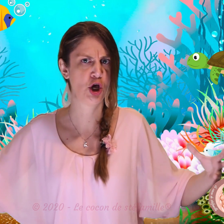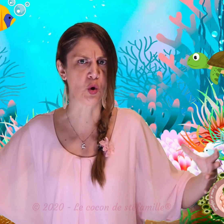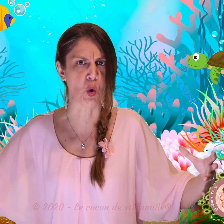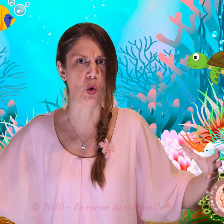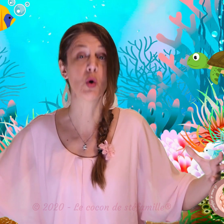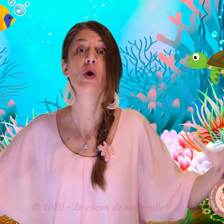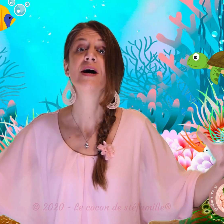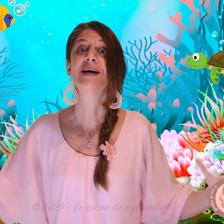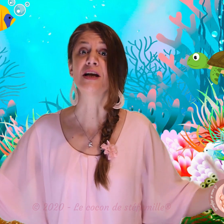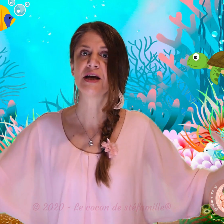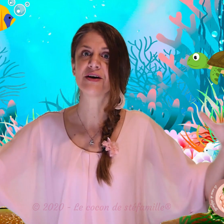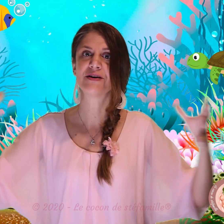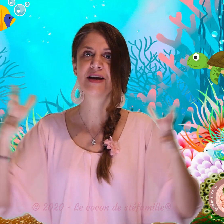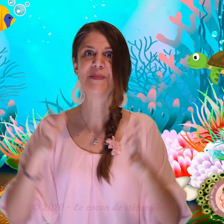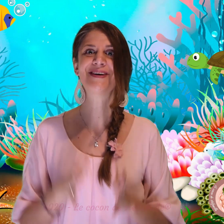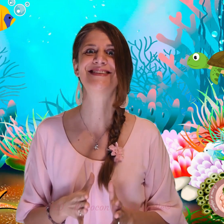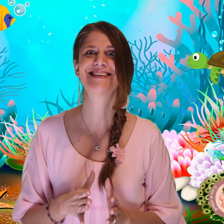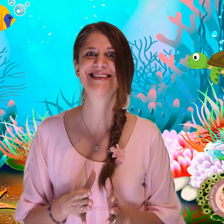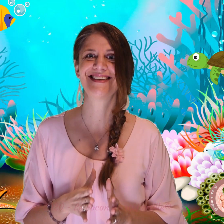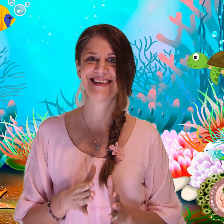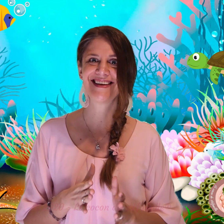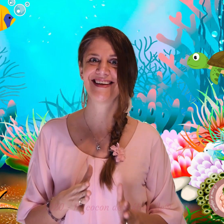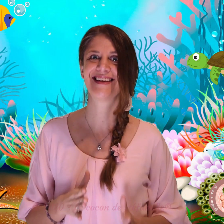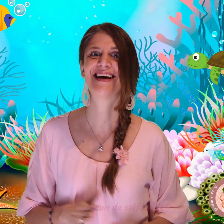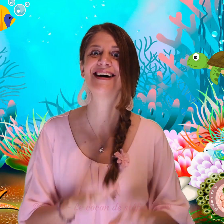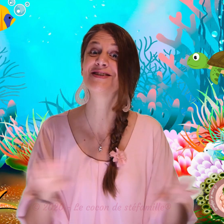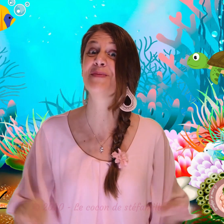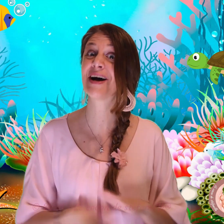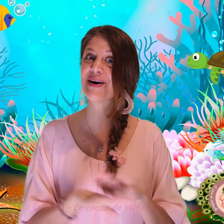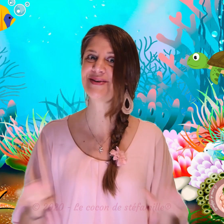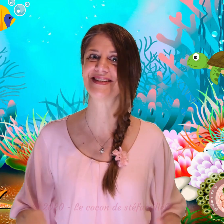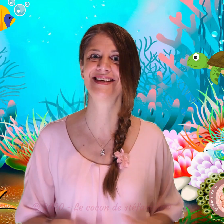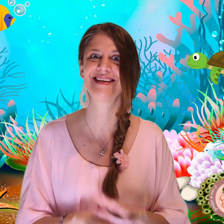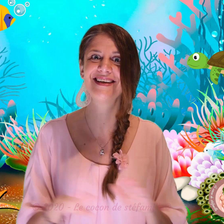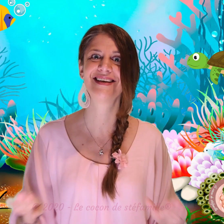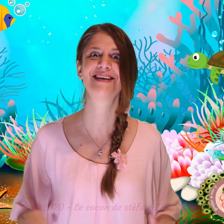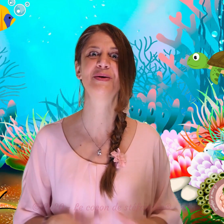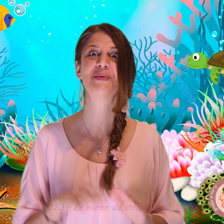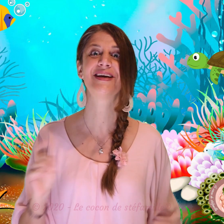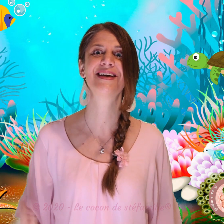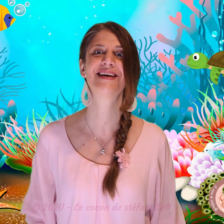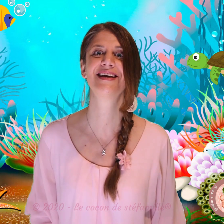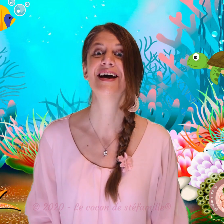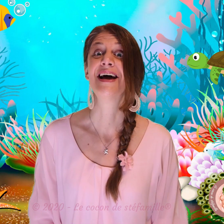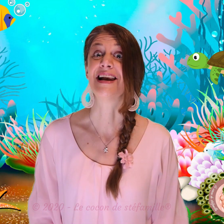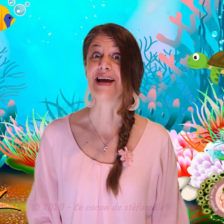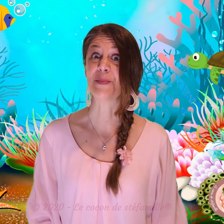gros les crocs les petits neige vient aussi oui les petits